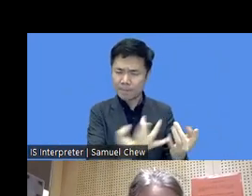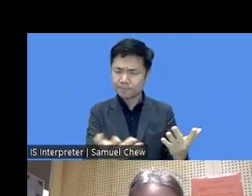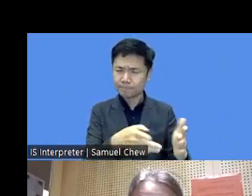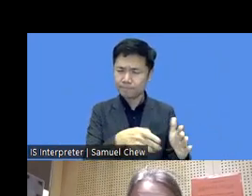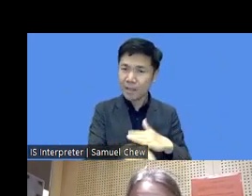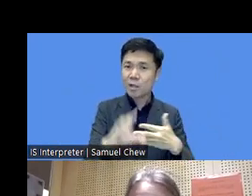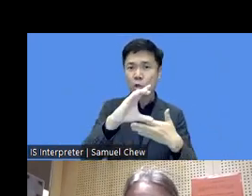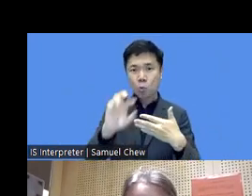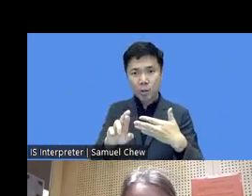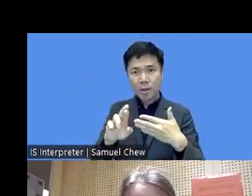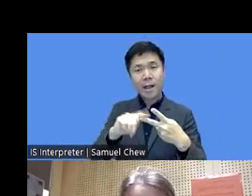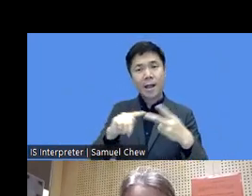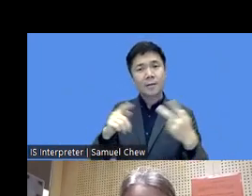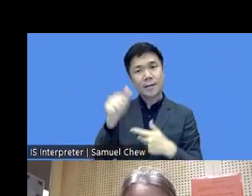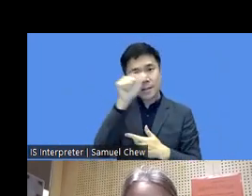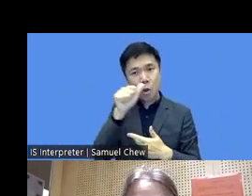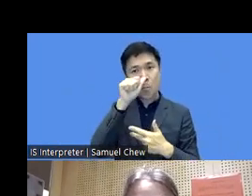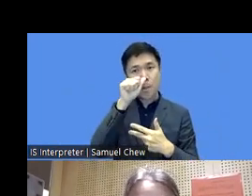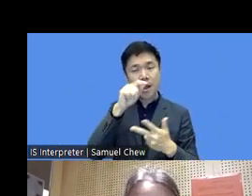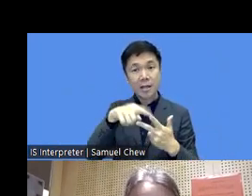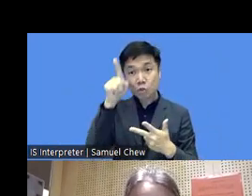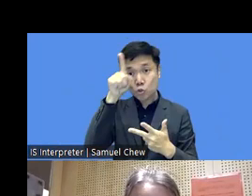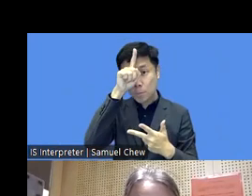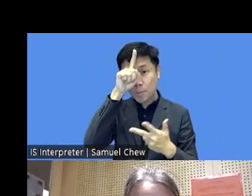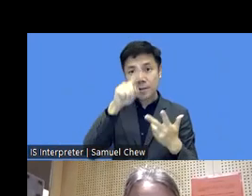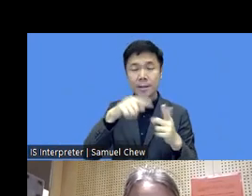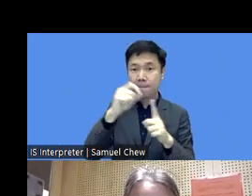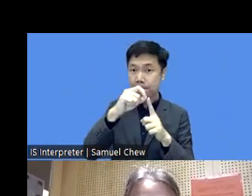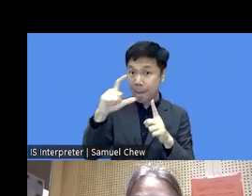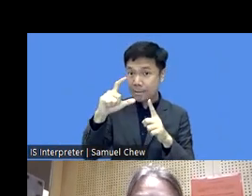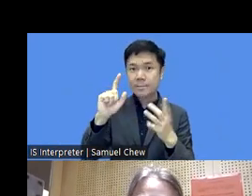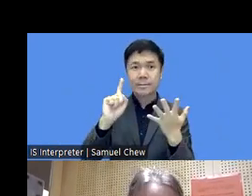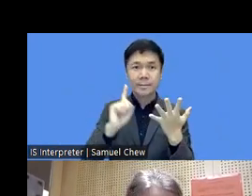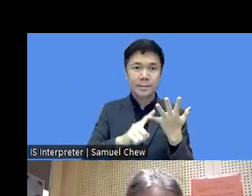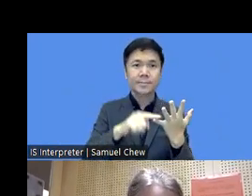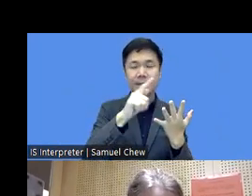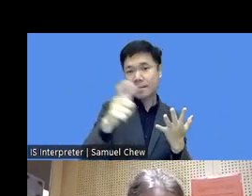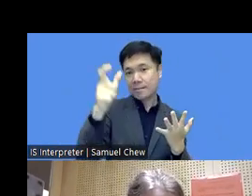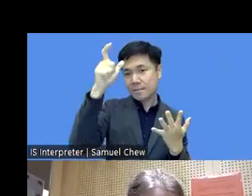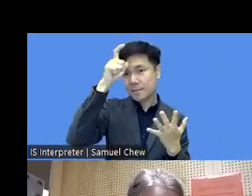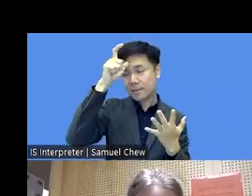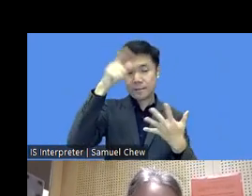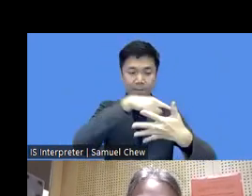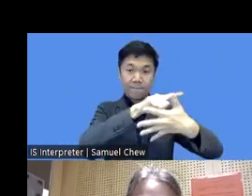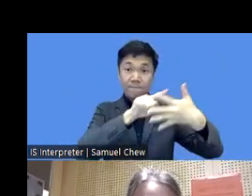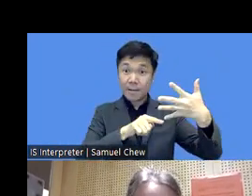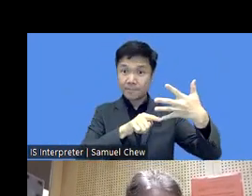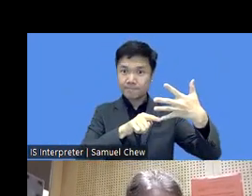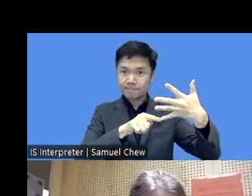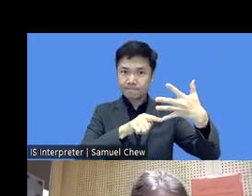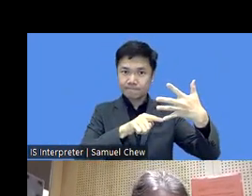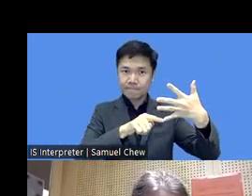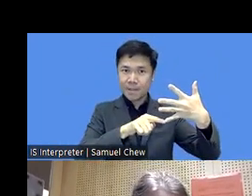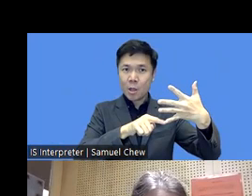4 países, Costa Rica, Etiopía, Alemania, Pakistán y Turquía, los 5